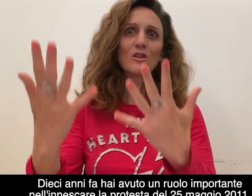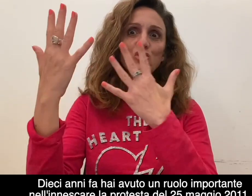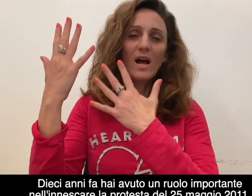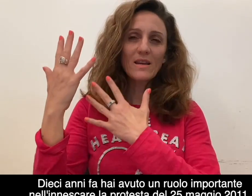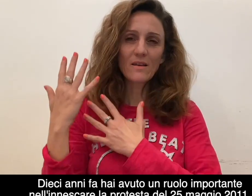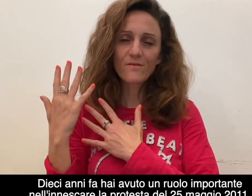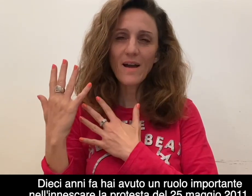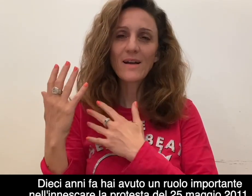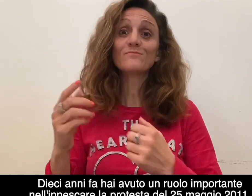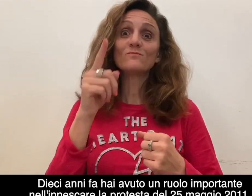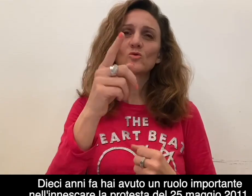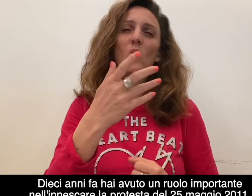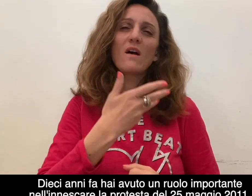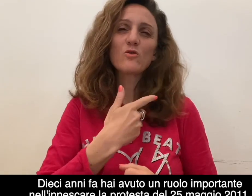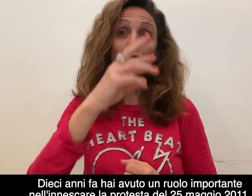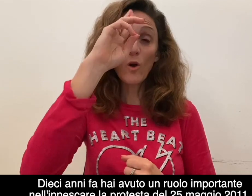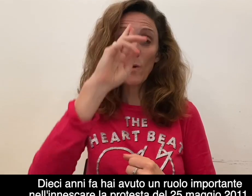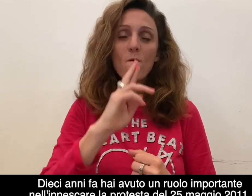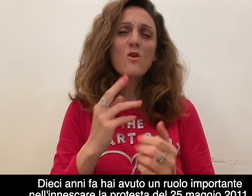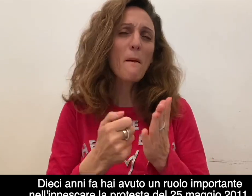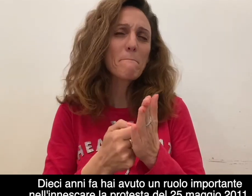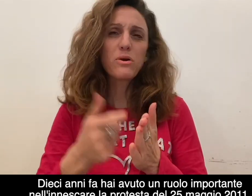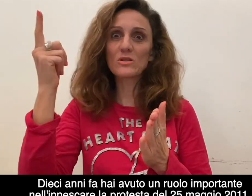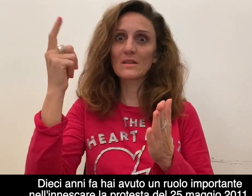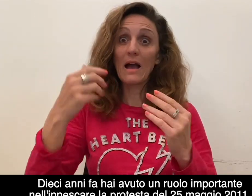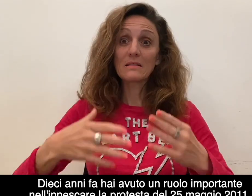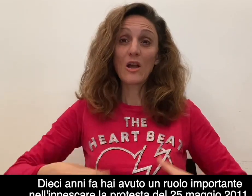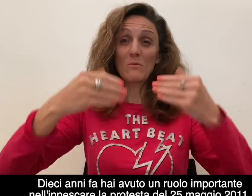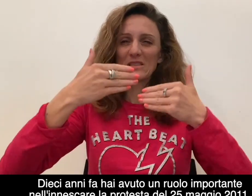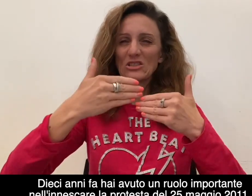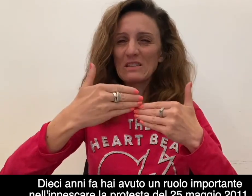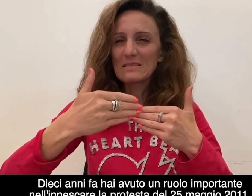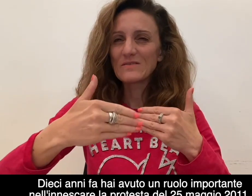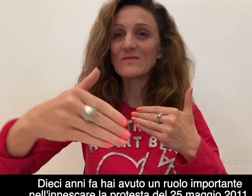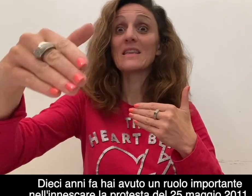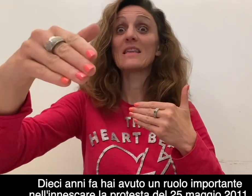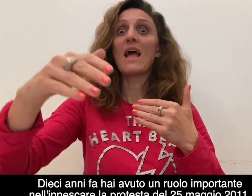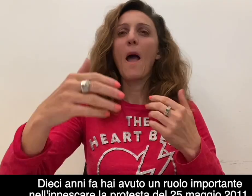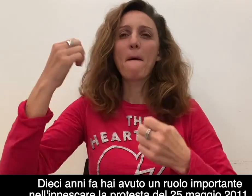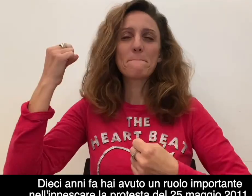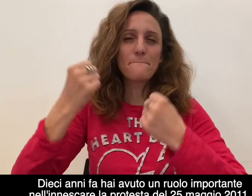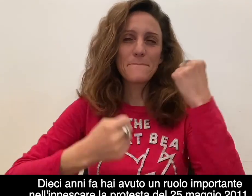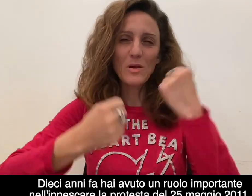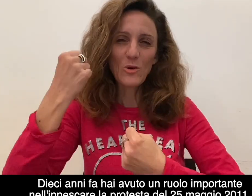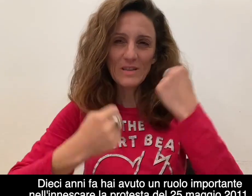dieci anni fa tu hai avuto un ruolo davvero molto importante nell'indicare la protesta del